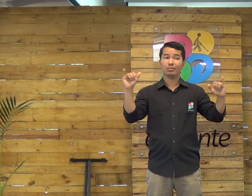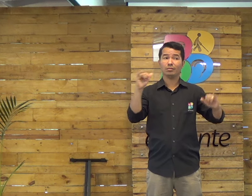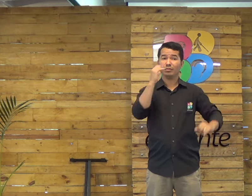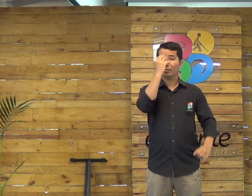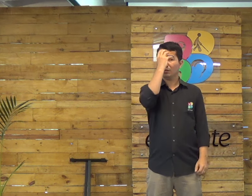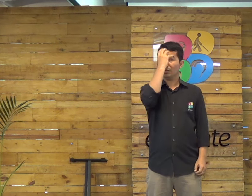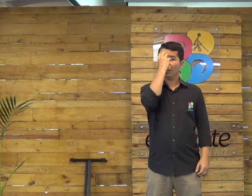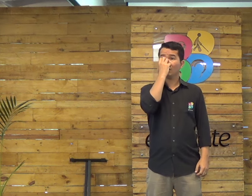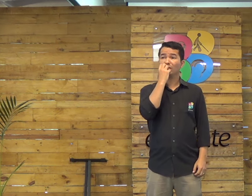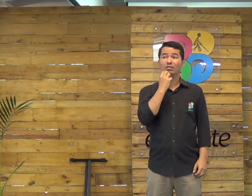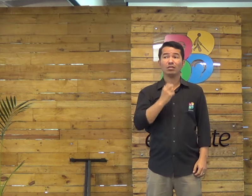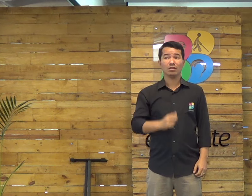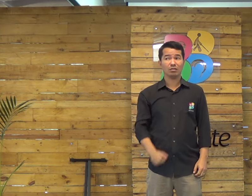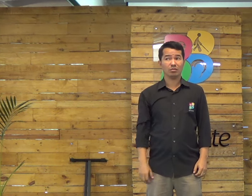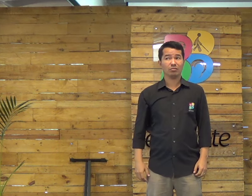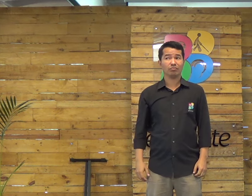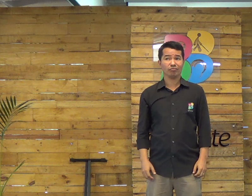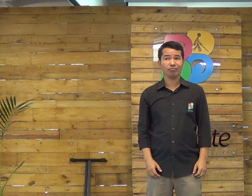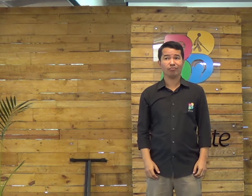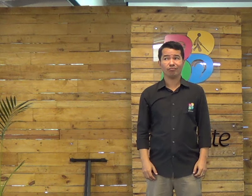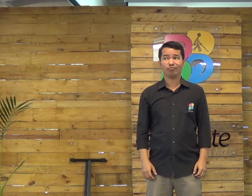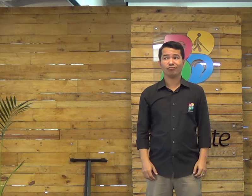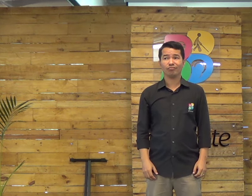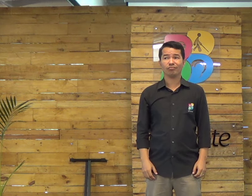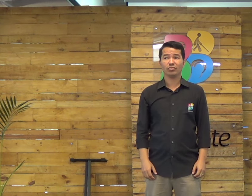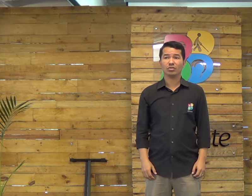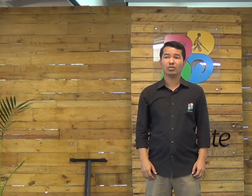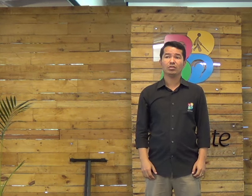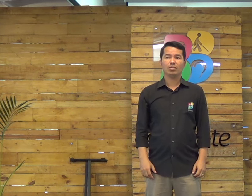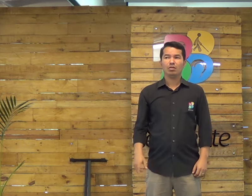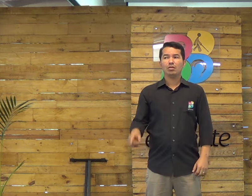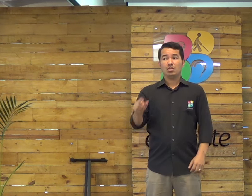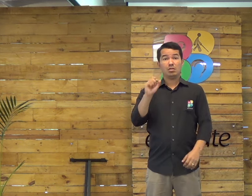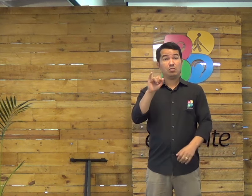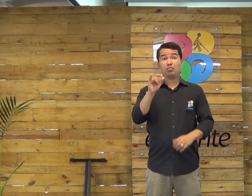Mas eu vou falar uma coisa bem séria para vocês. Presta bem atenção.